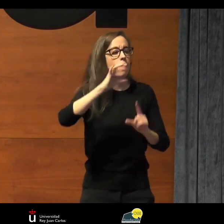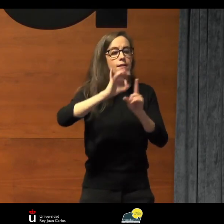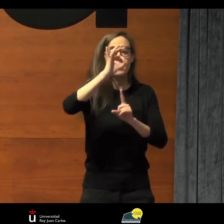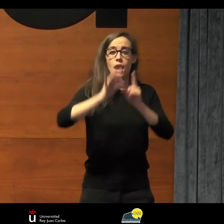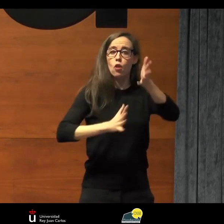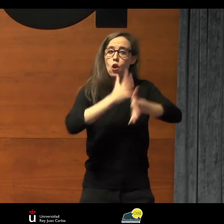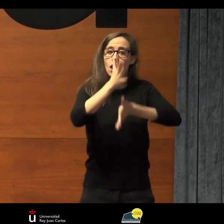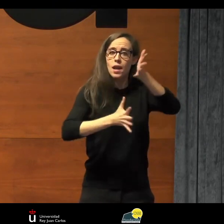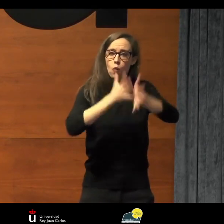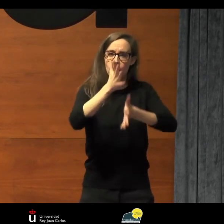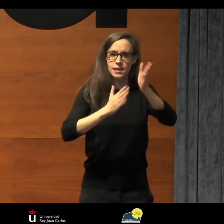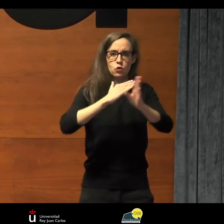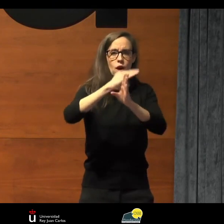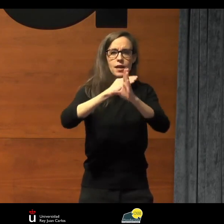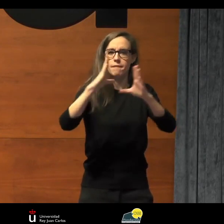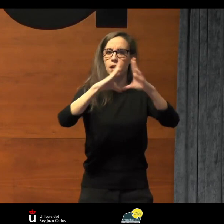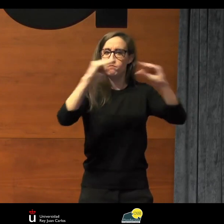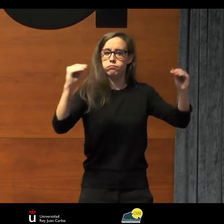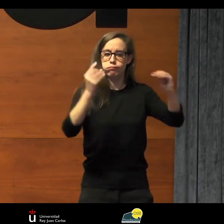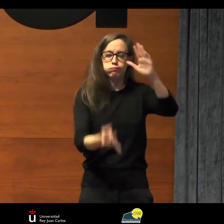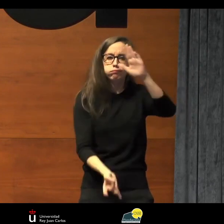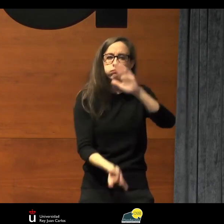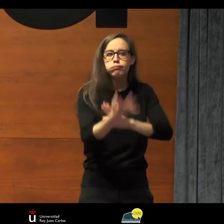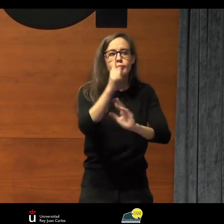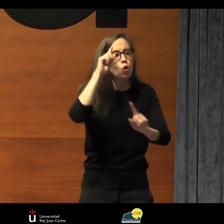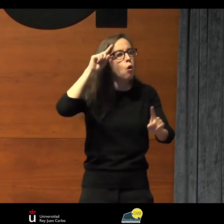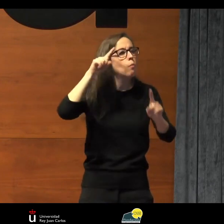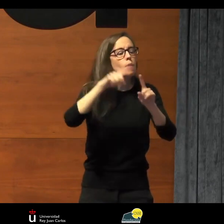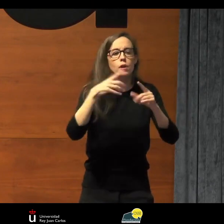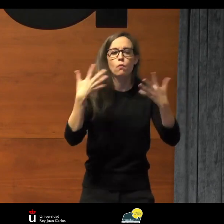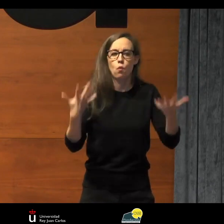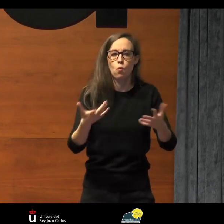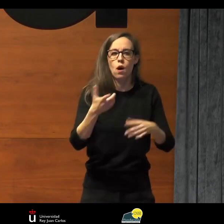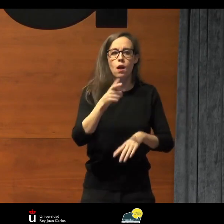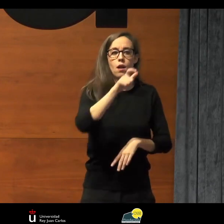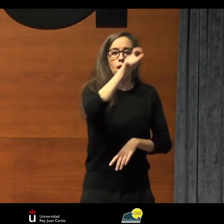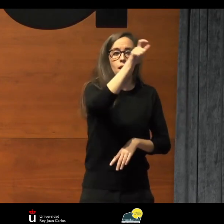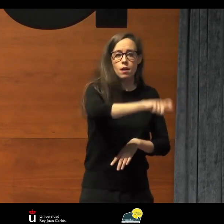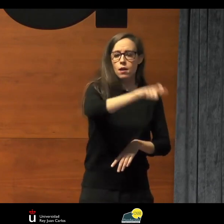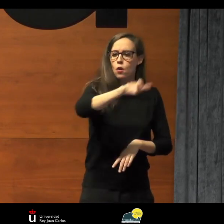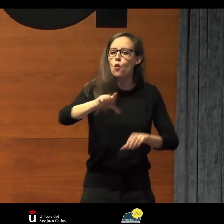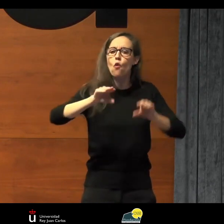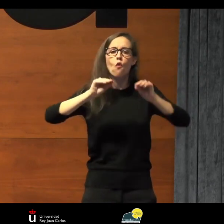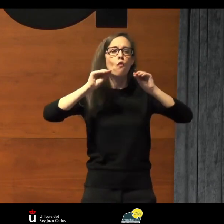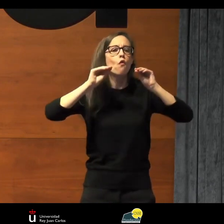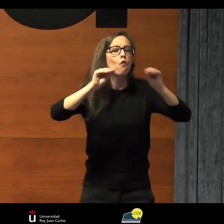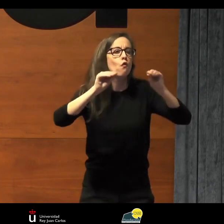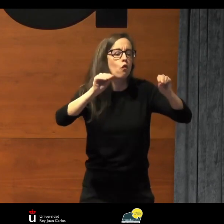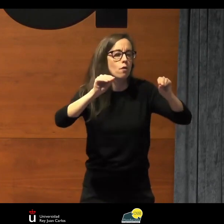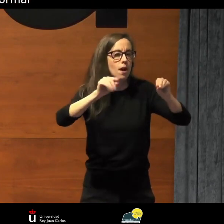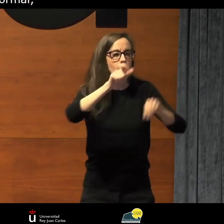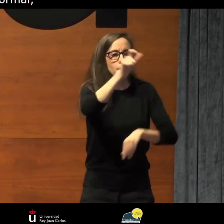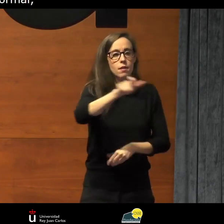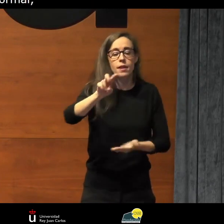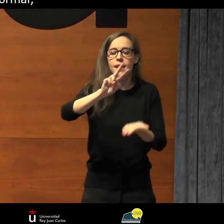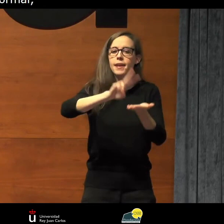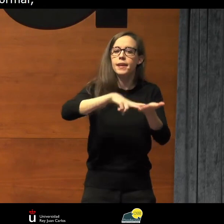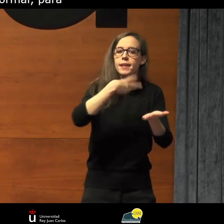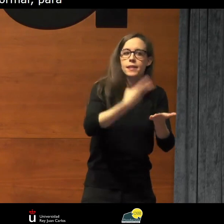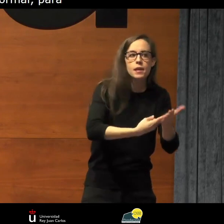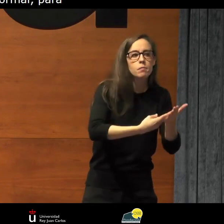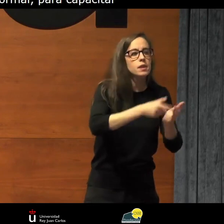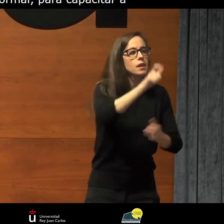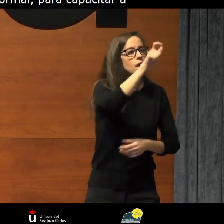Grado universitario para formar, para capacitar a intérpretes, a